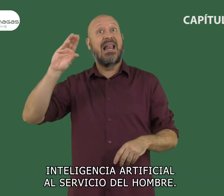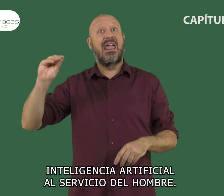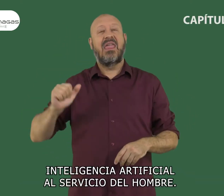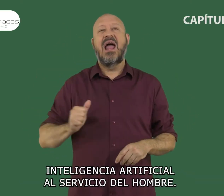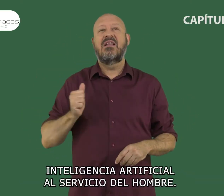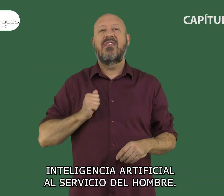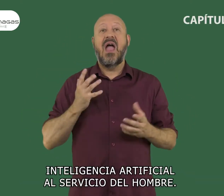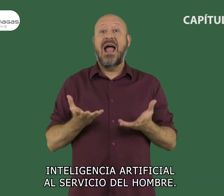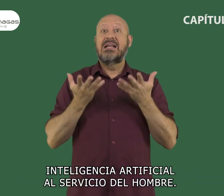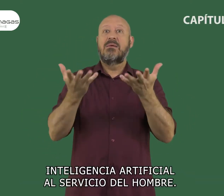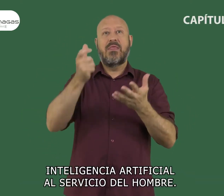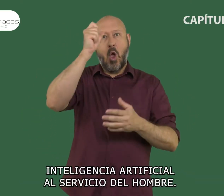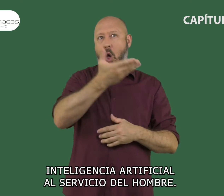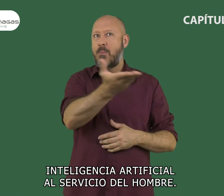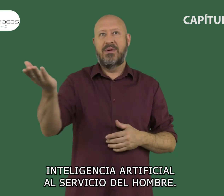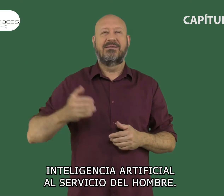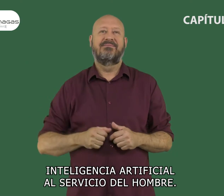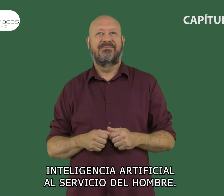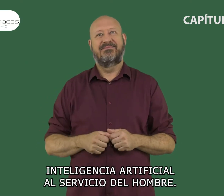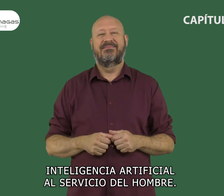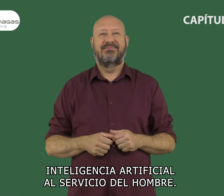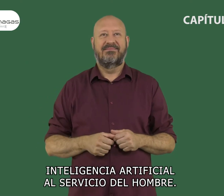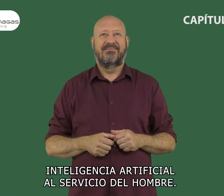Inteligencia artificial al servicio del hombre.